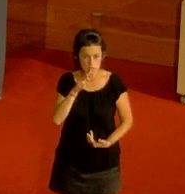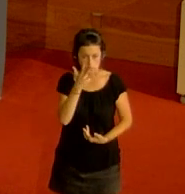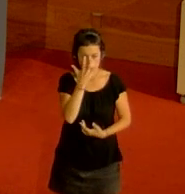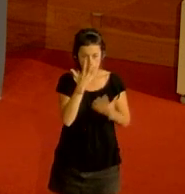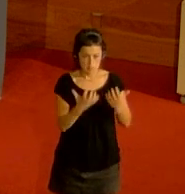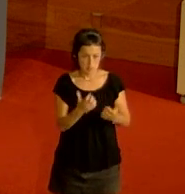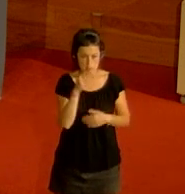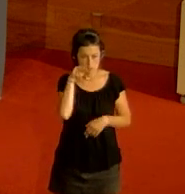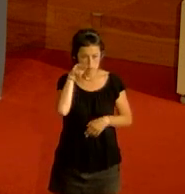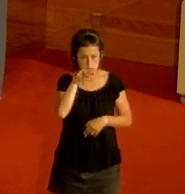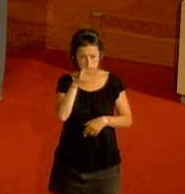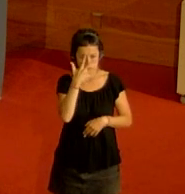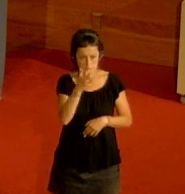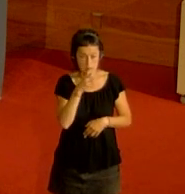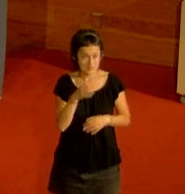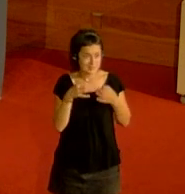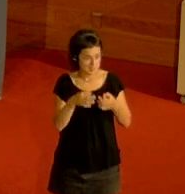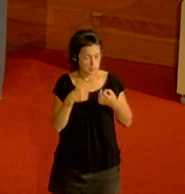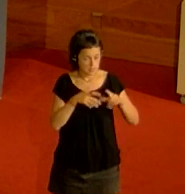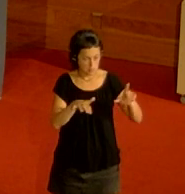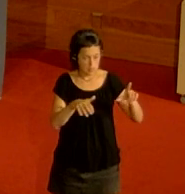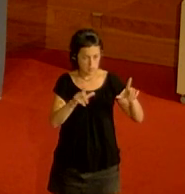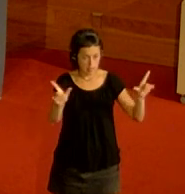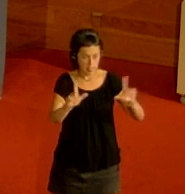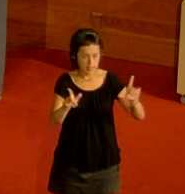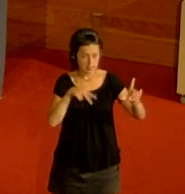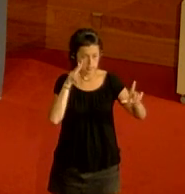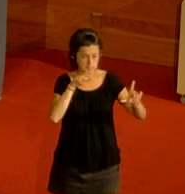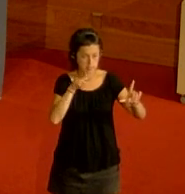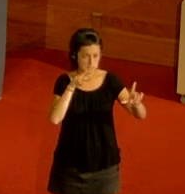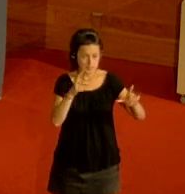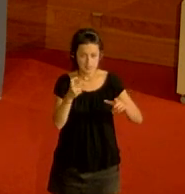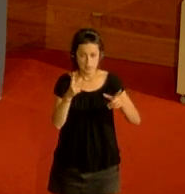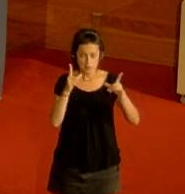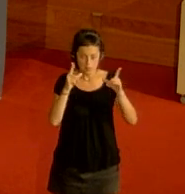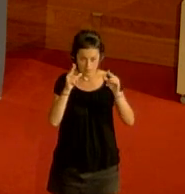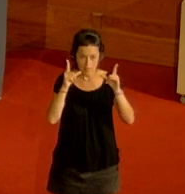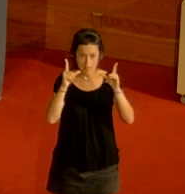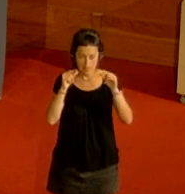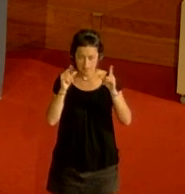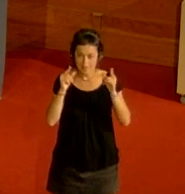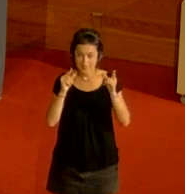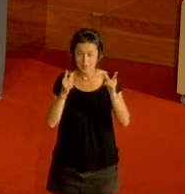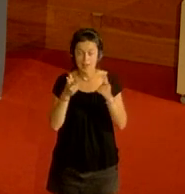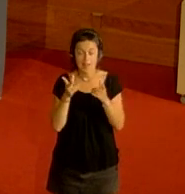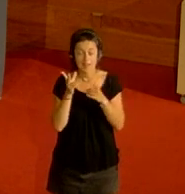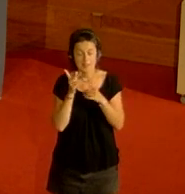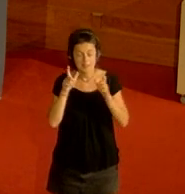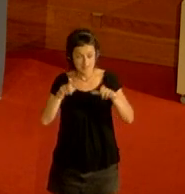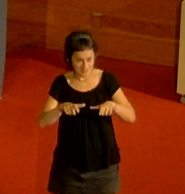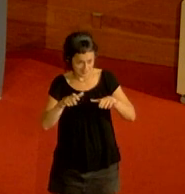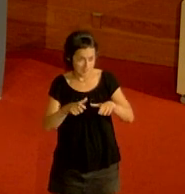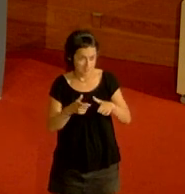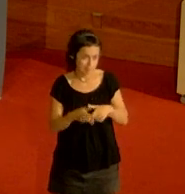ven todo el tiempo porque siempre pantallas encendidas necesitamos esos párpados para recuperar el sueño y descansar pero también para